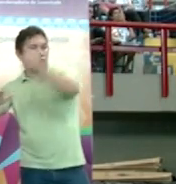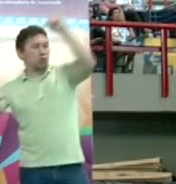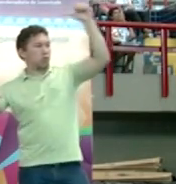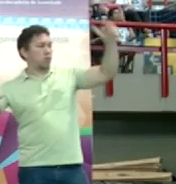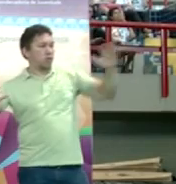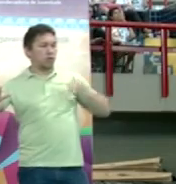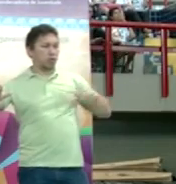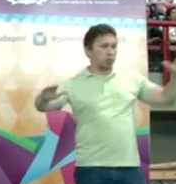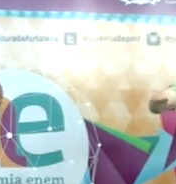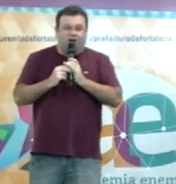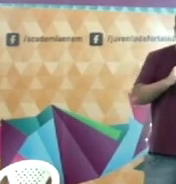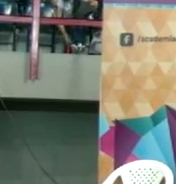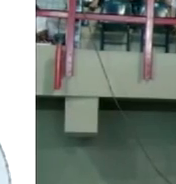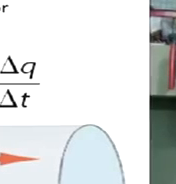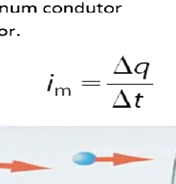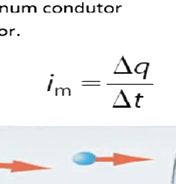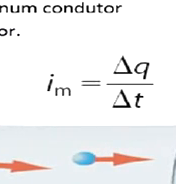ó.